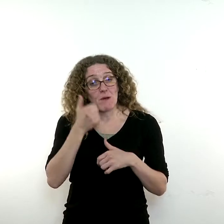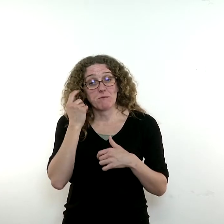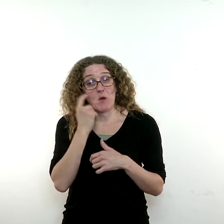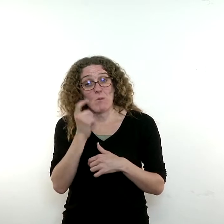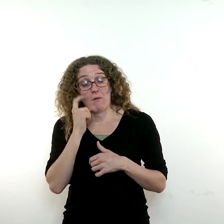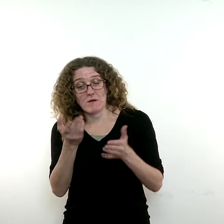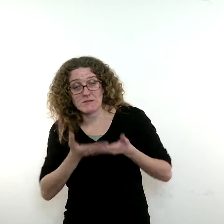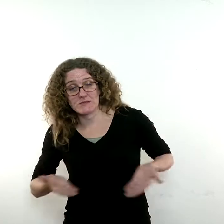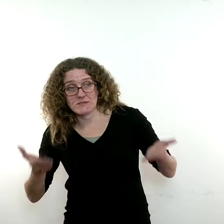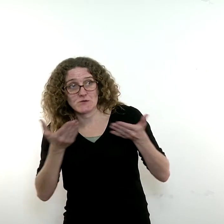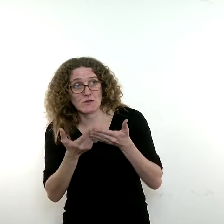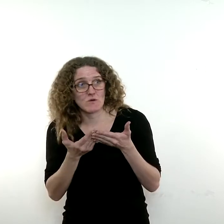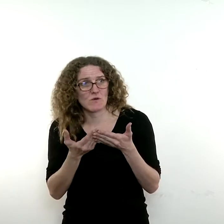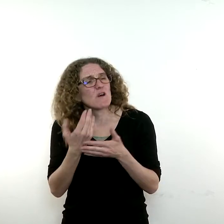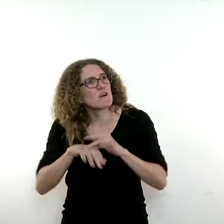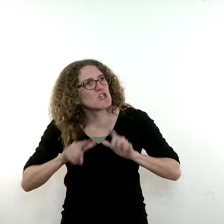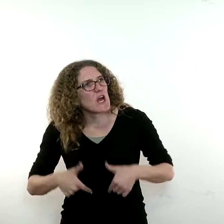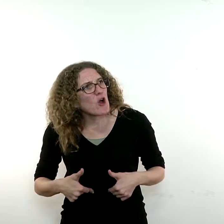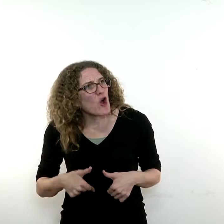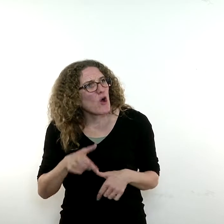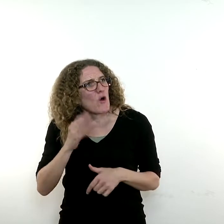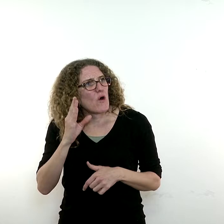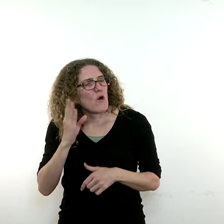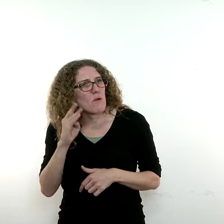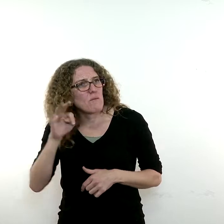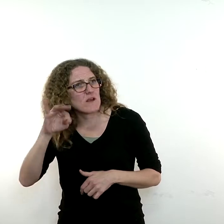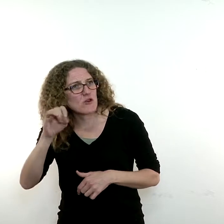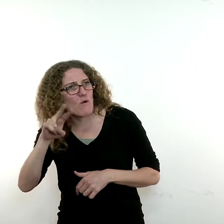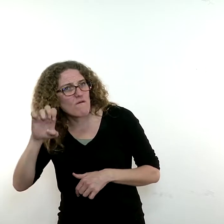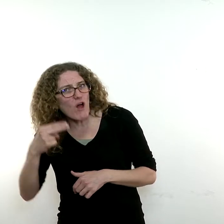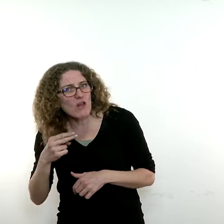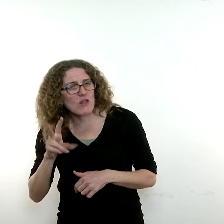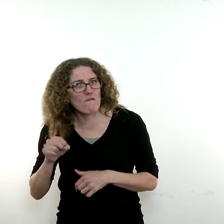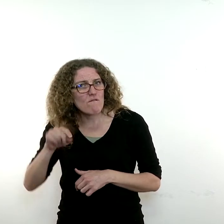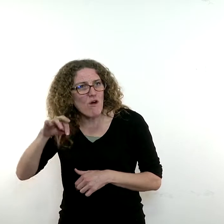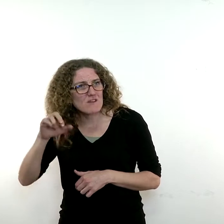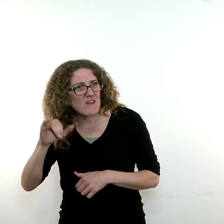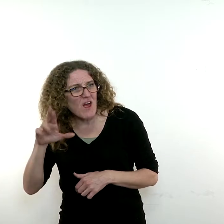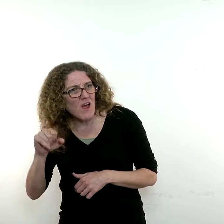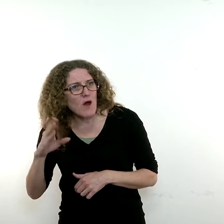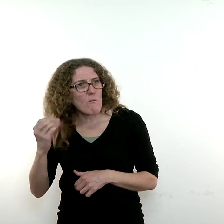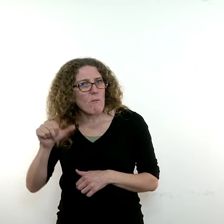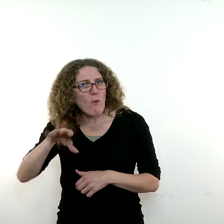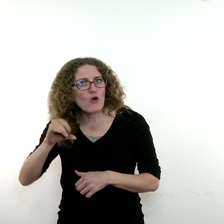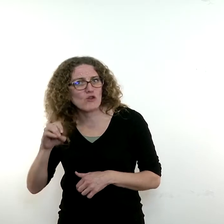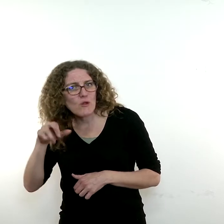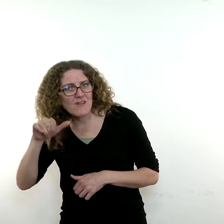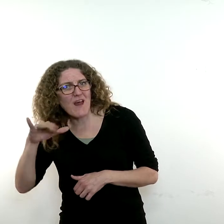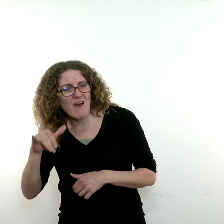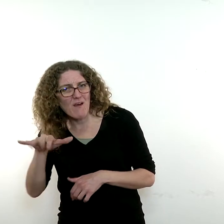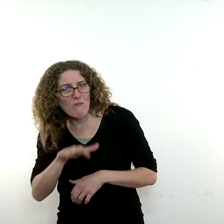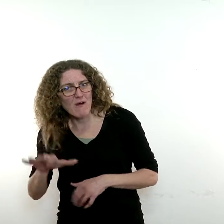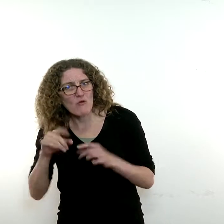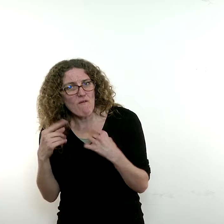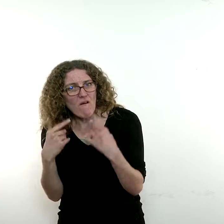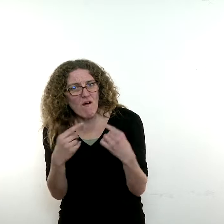l'école Beethoven, Voltaire et d'autres. Il n'est pas pour Kipling. Hein. Baudelaire. Kipling.